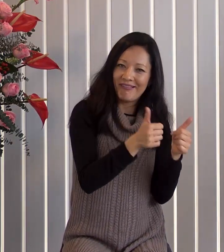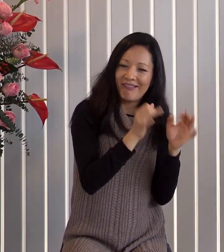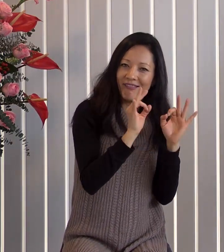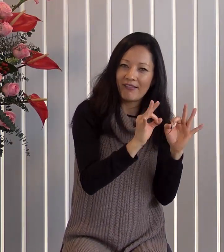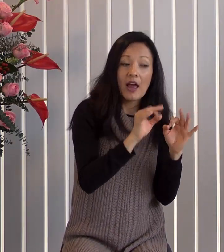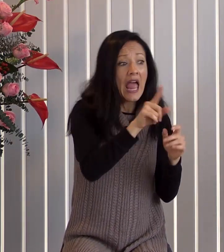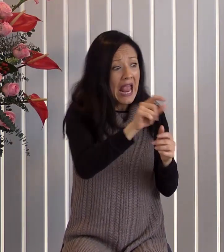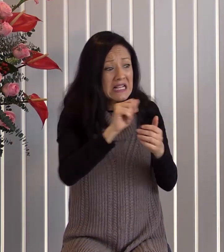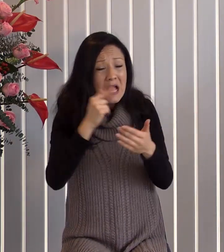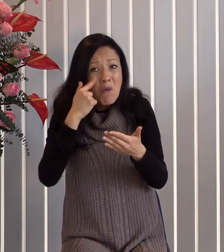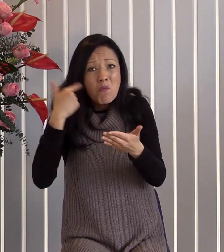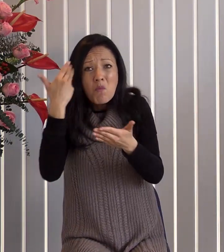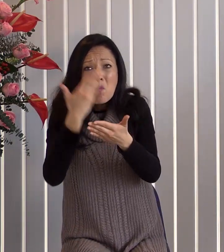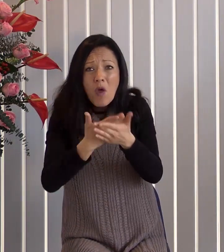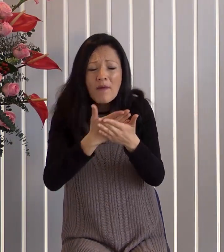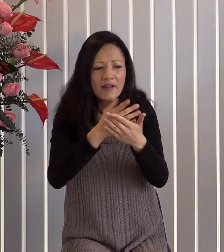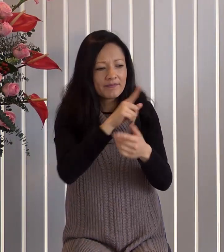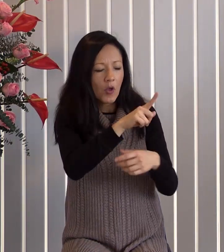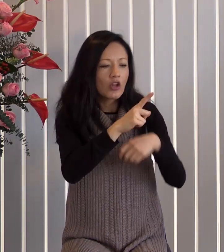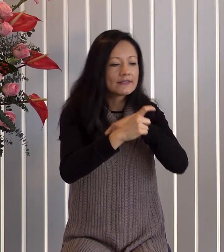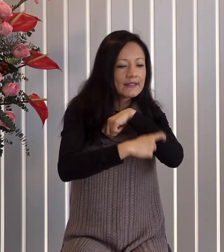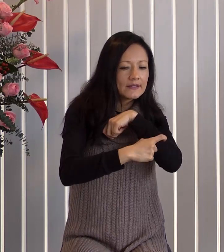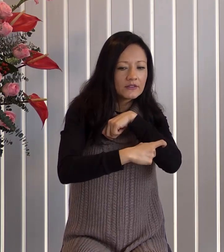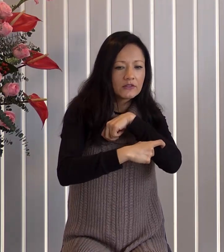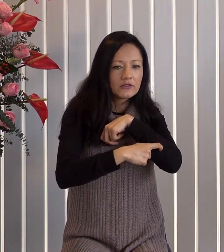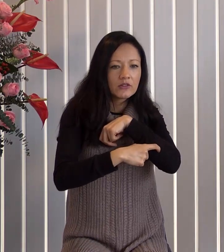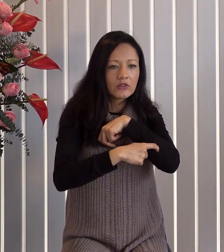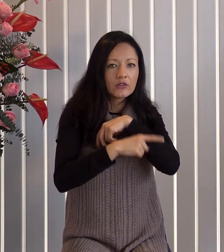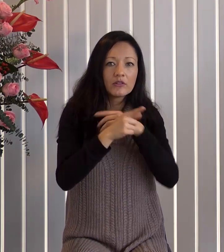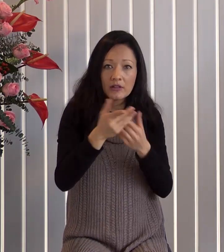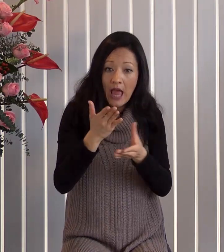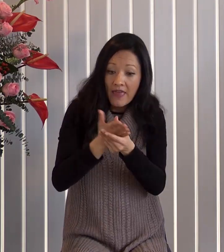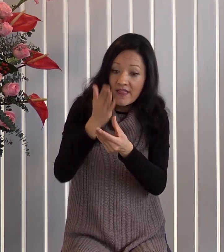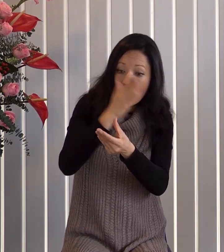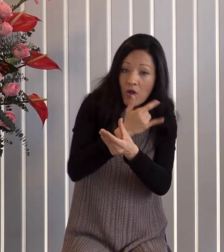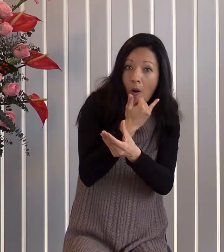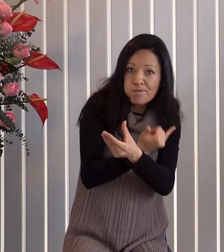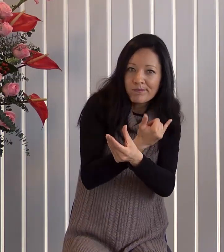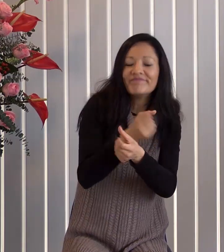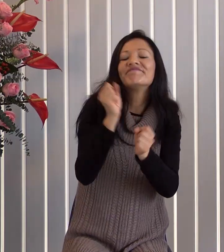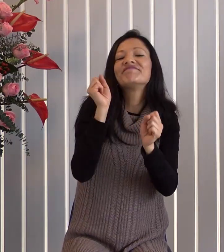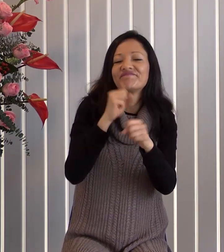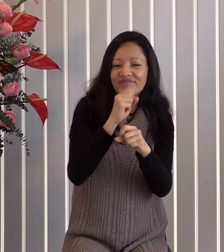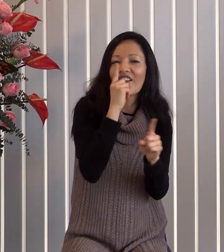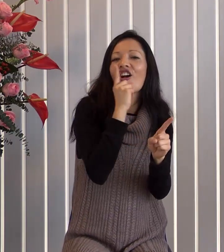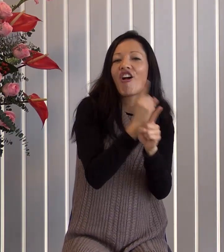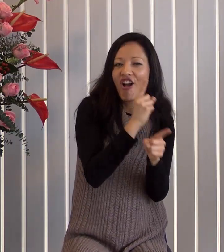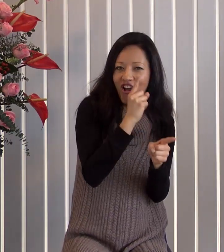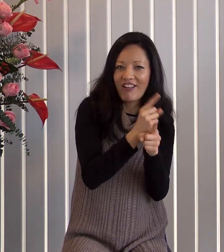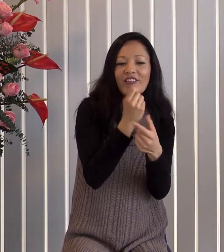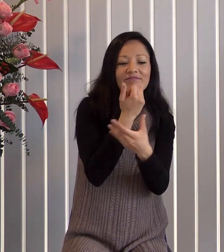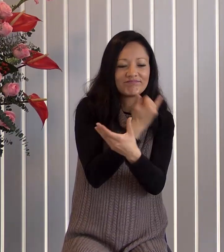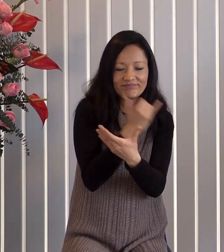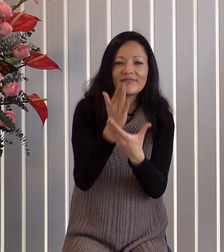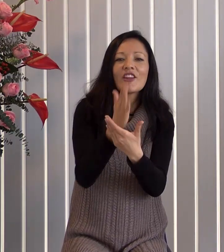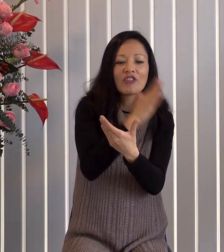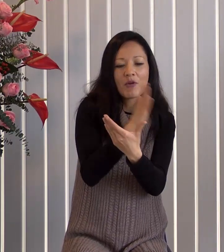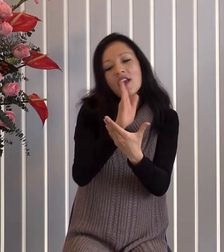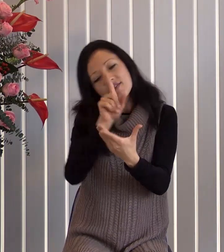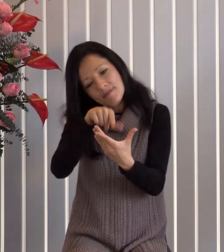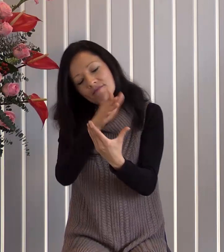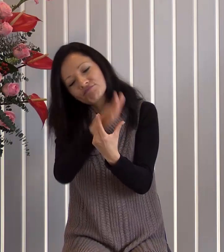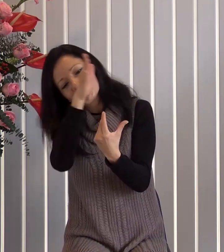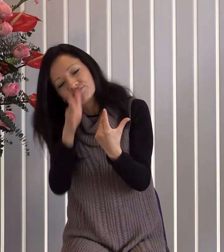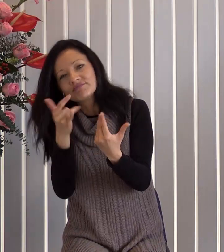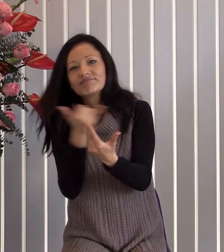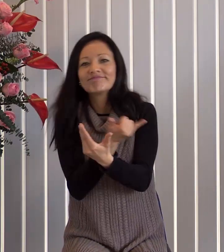la tentación un elemento que está en el Antiguo Testamento? Claro que sí.